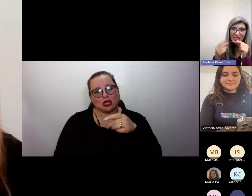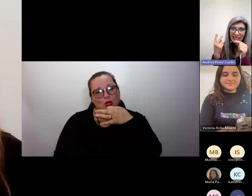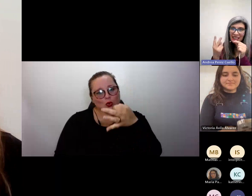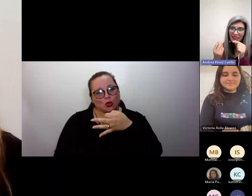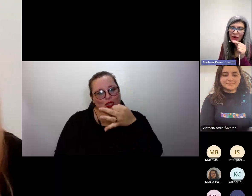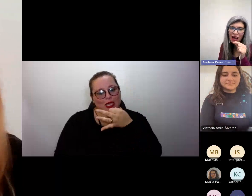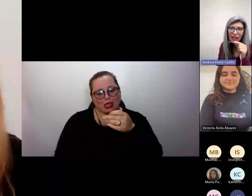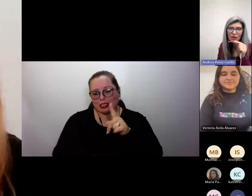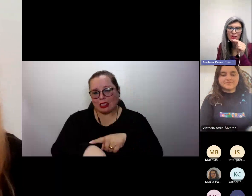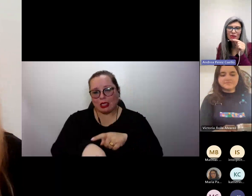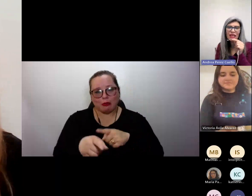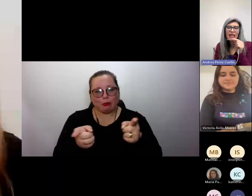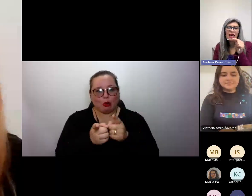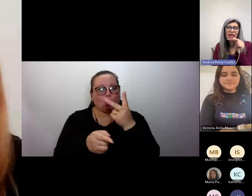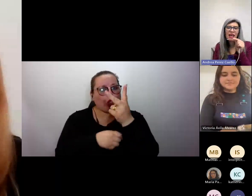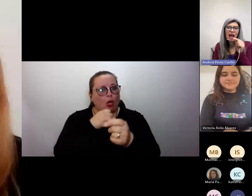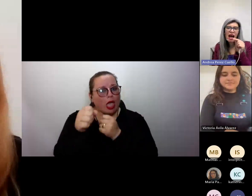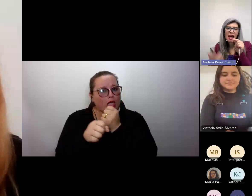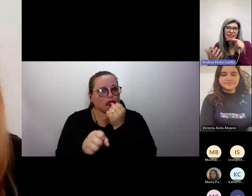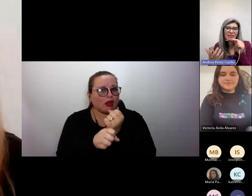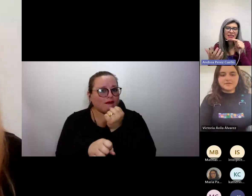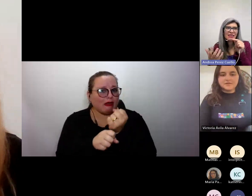tiempo, tú dices que llevas 2 años,